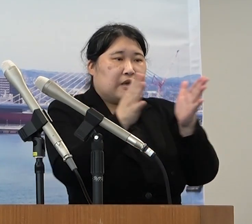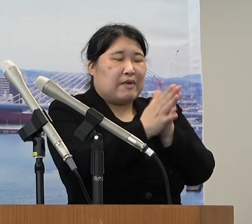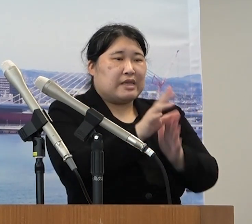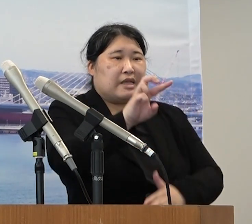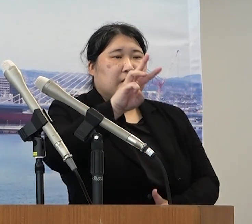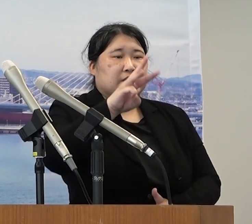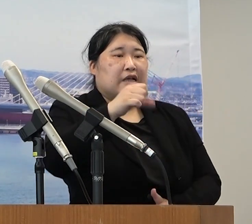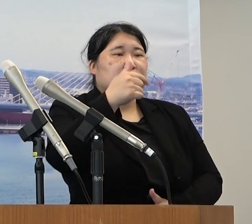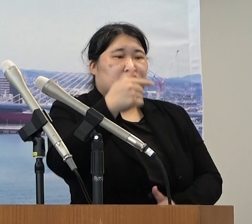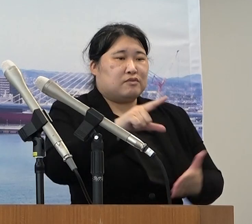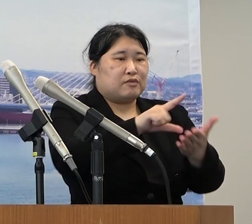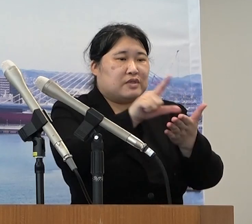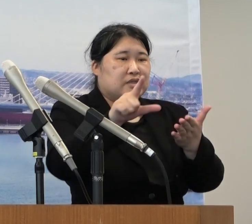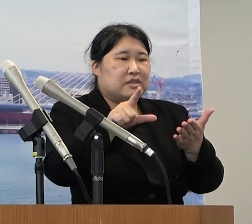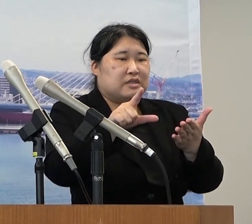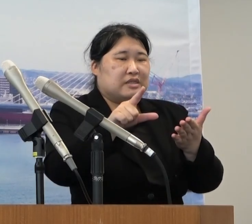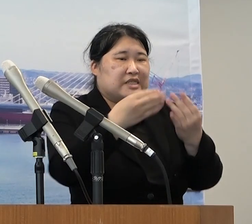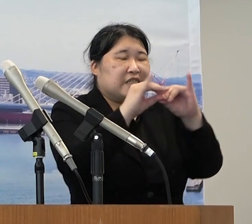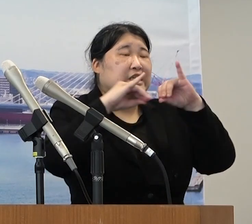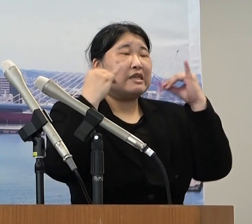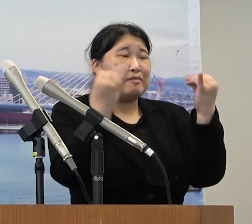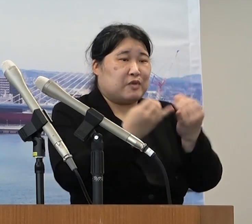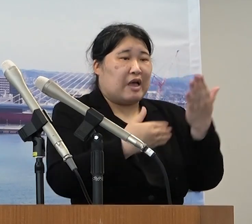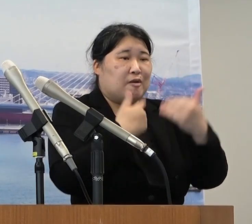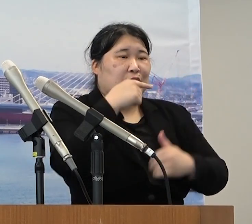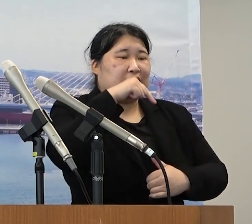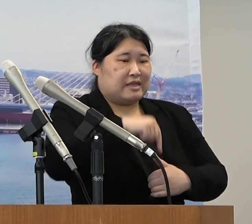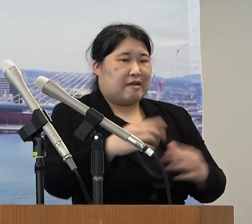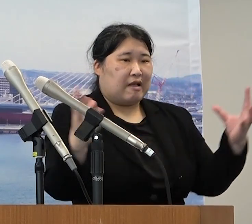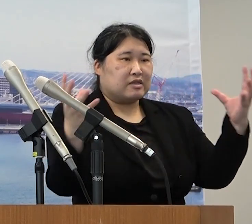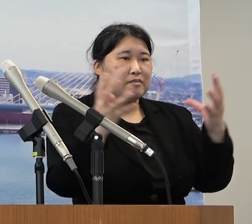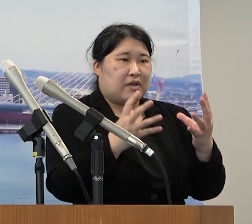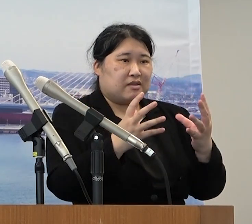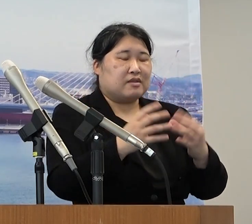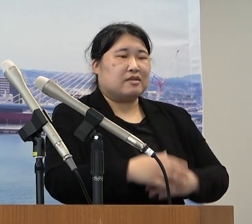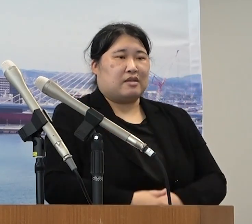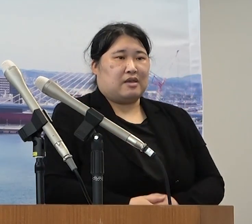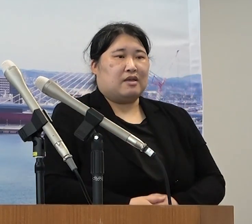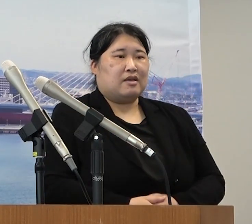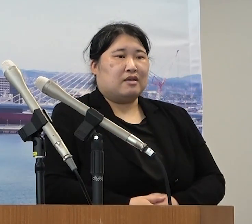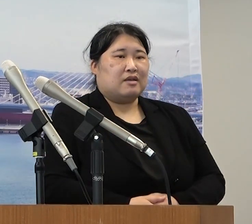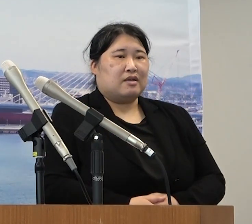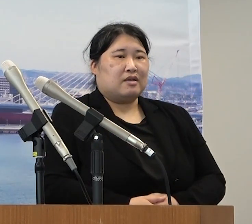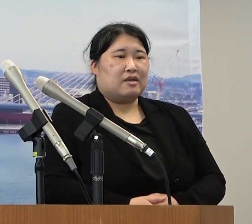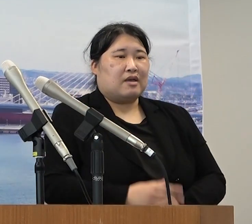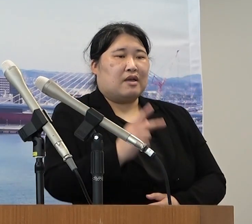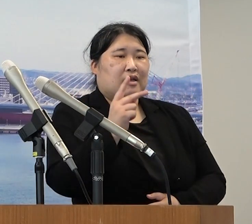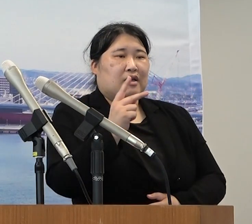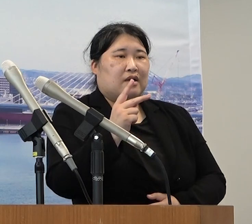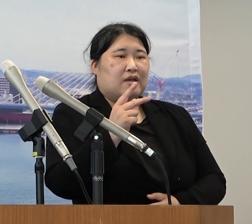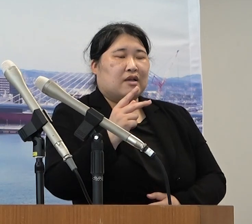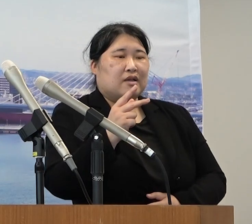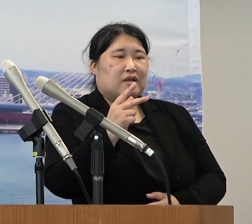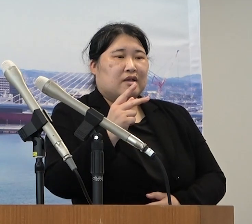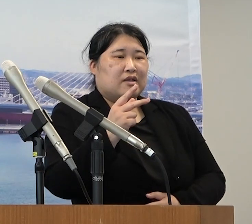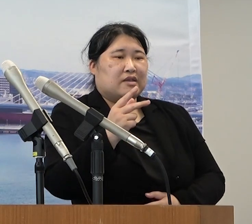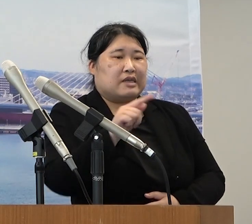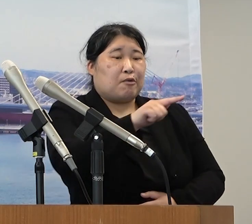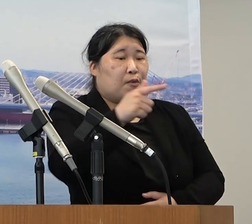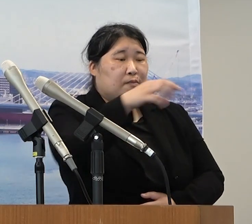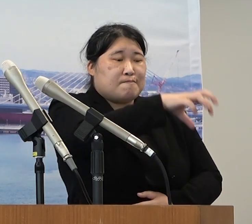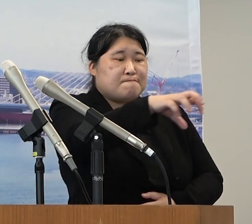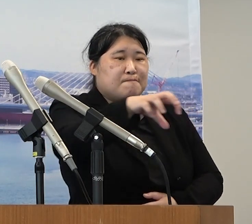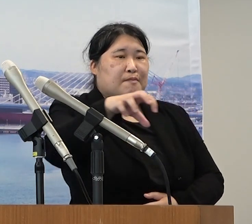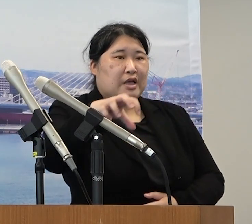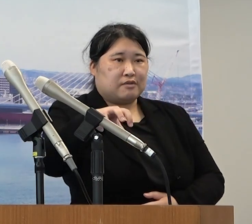ームが全国から本市に集結し、大新建設スポーツ広場や各広グループアスレチックスタジアムなど